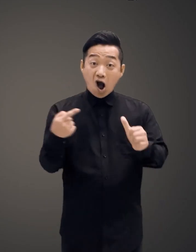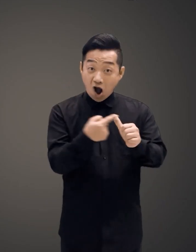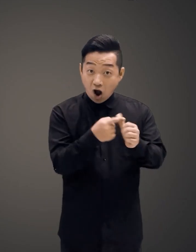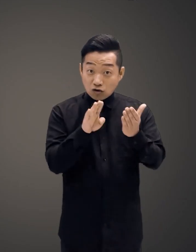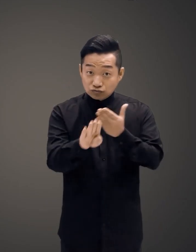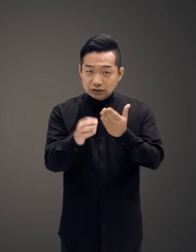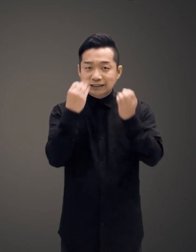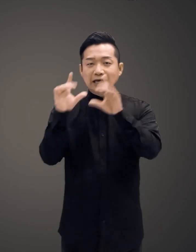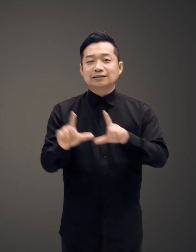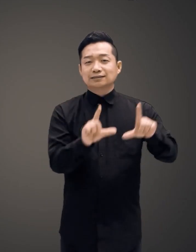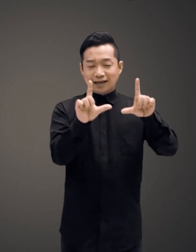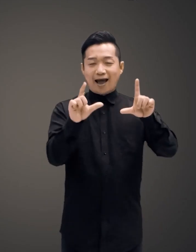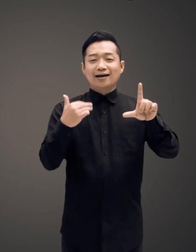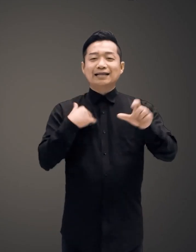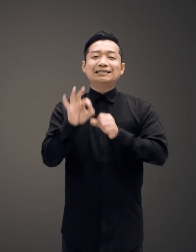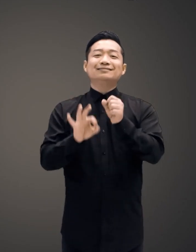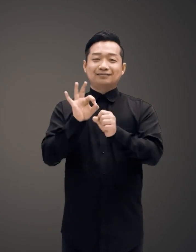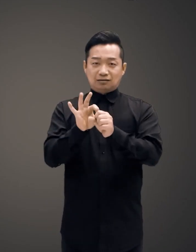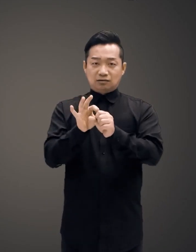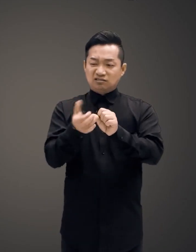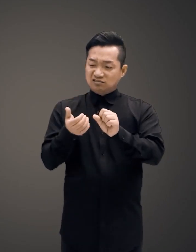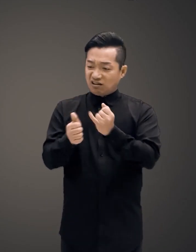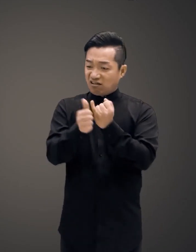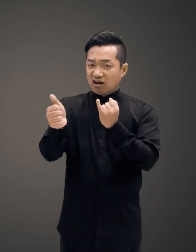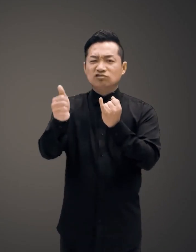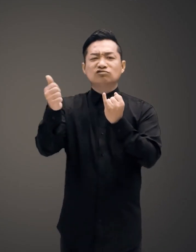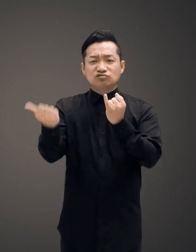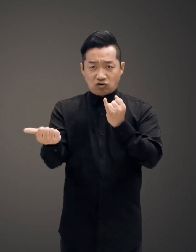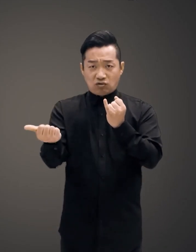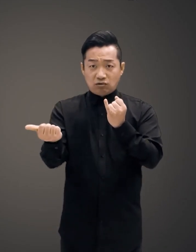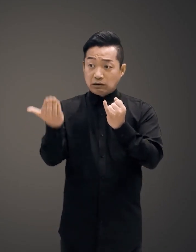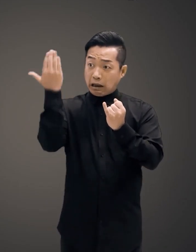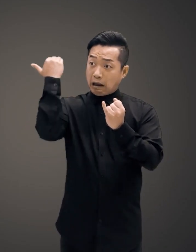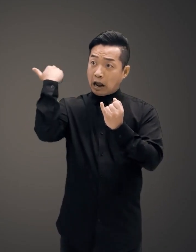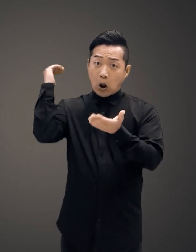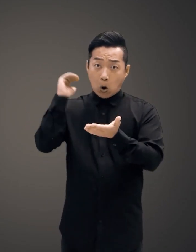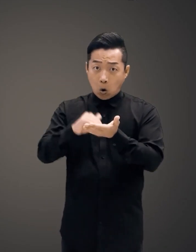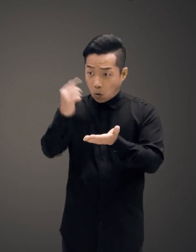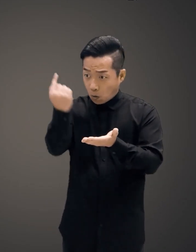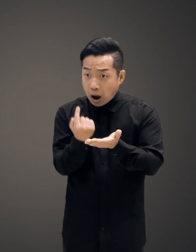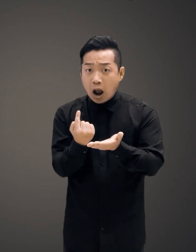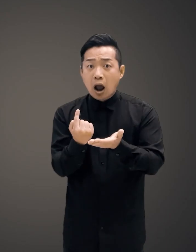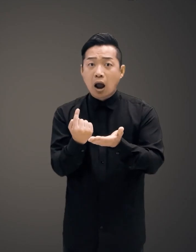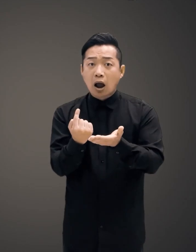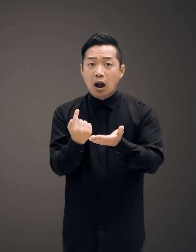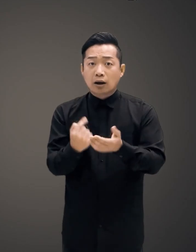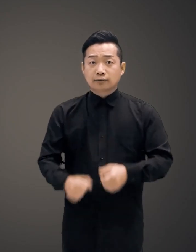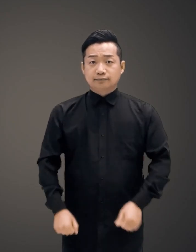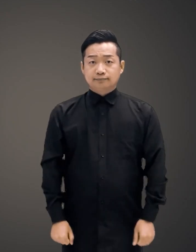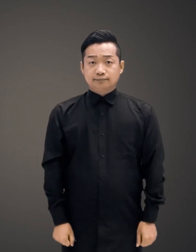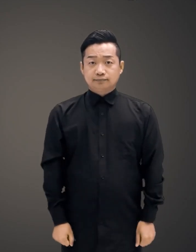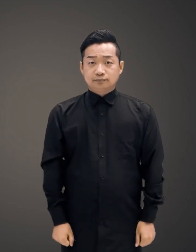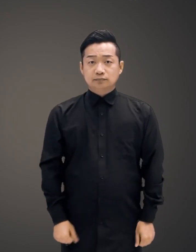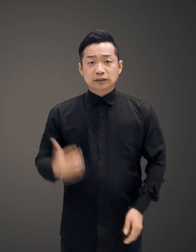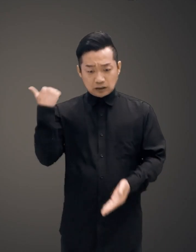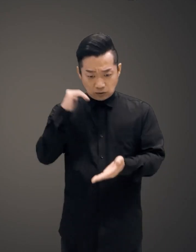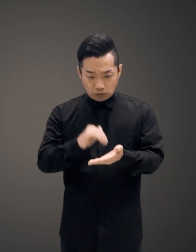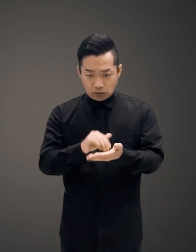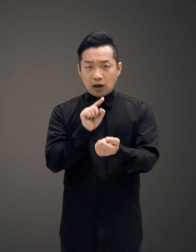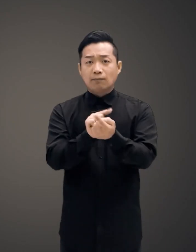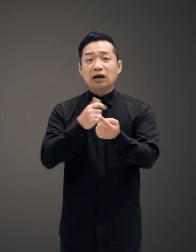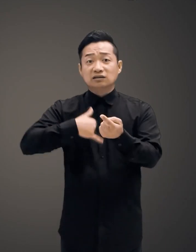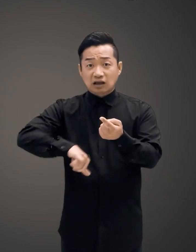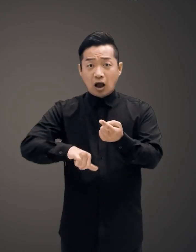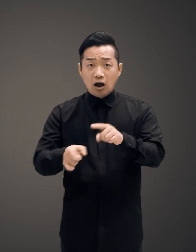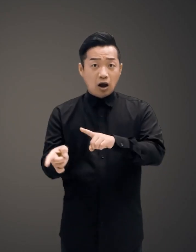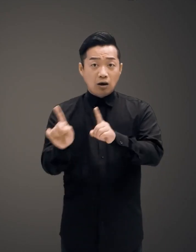위장살인으로 새 삶을 찾은 지 10년째. 전 남편의 죽음으로 과거가 다시 살아 돌아왔다. 되찾은